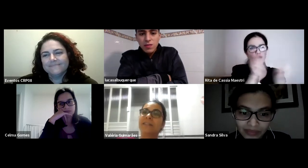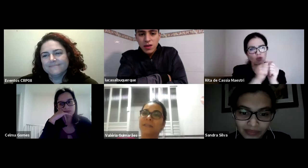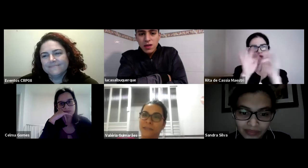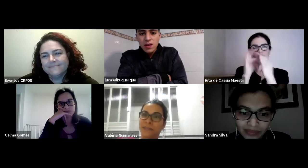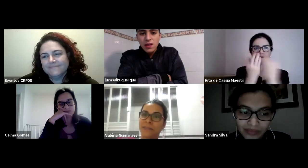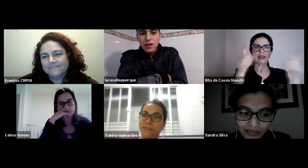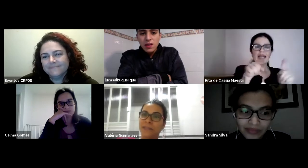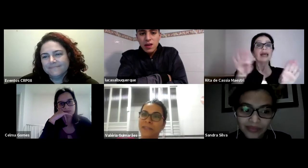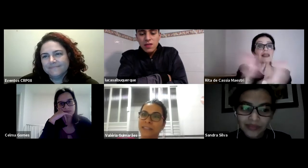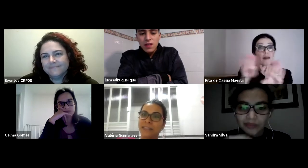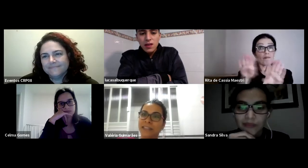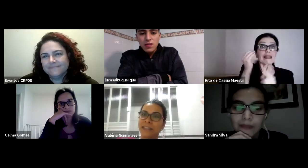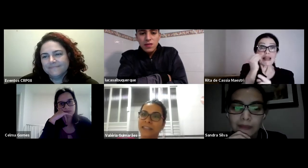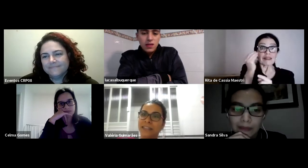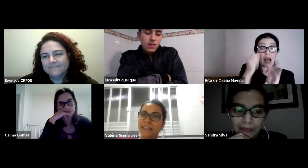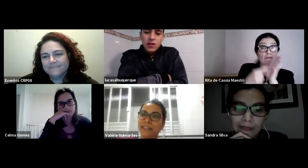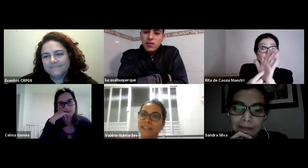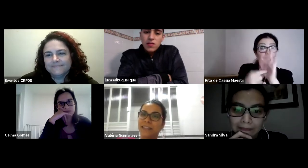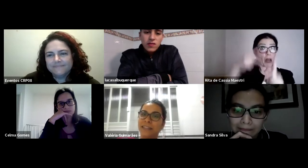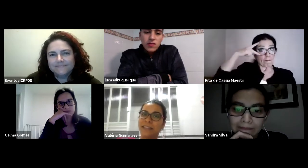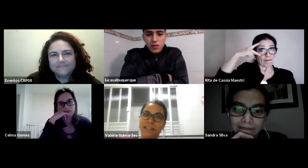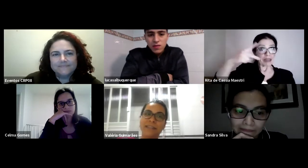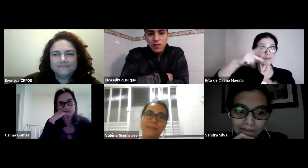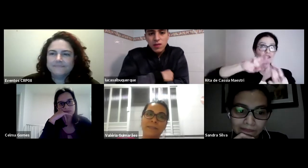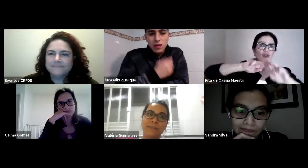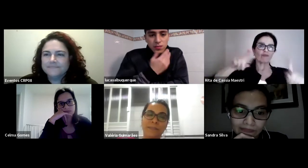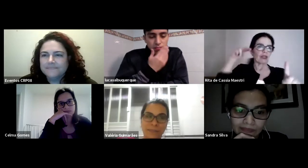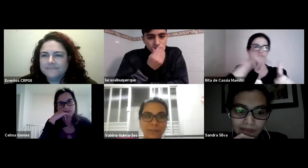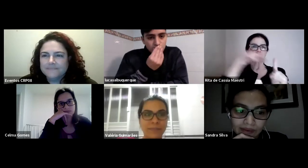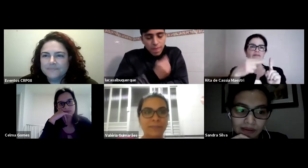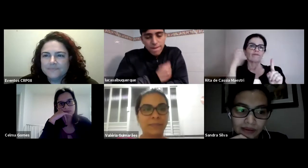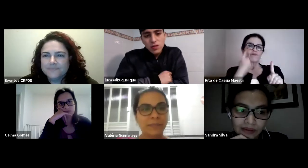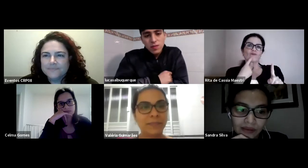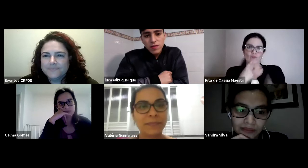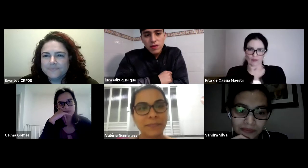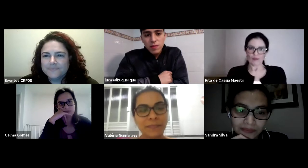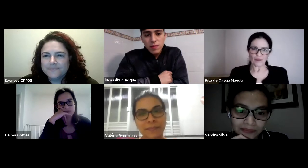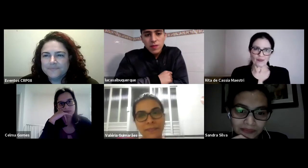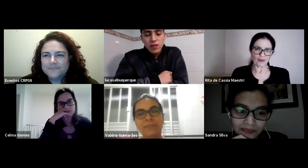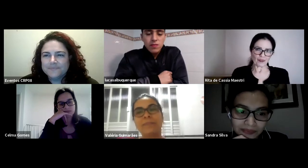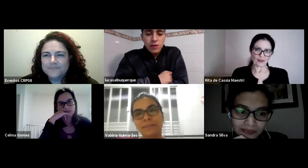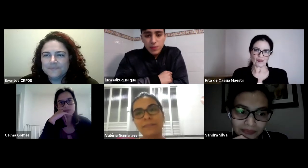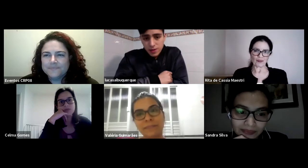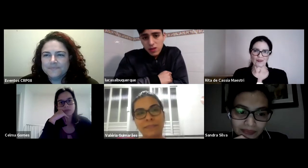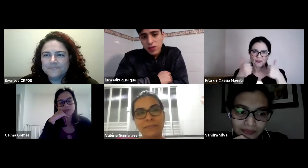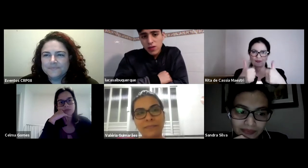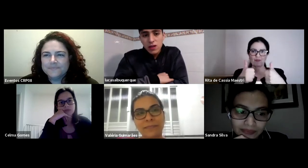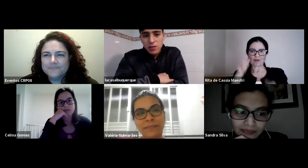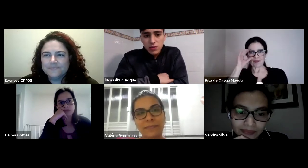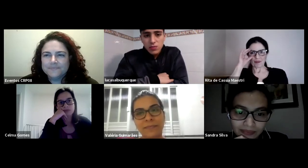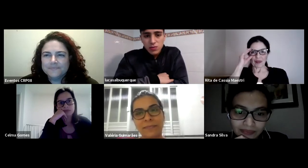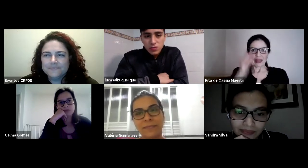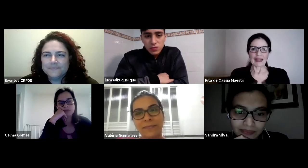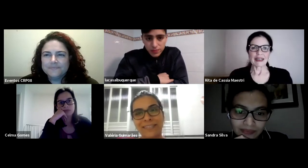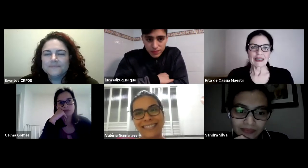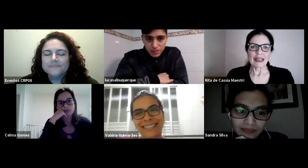Confiar em mim, e ele vai também desenvolver esse relacionamento com a família. E mostrar para a família uma perspectiva diferente também